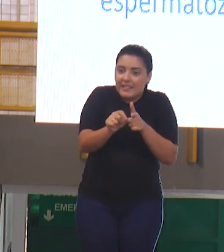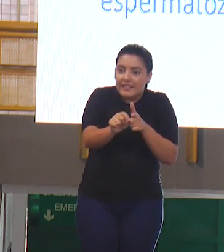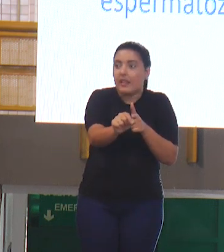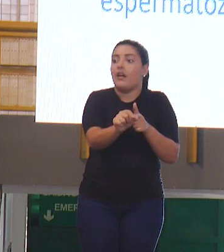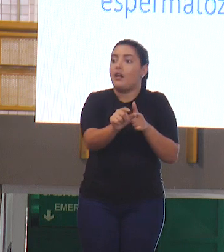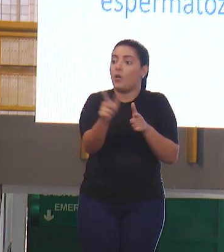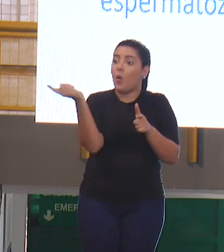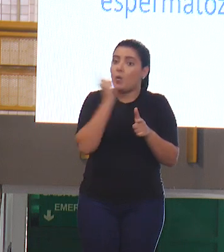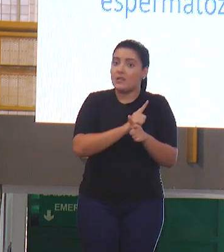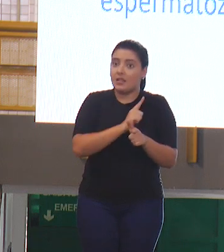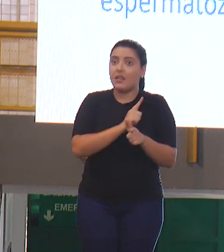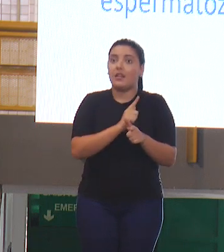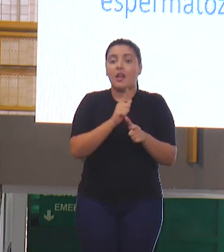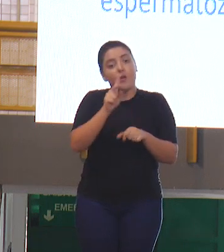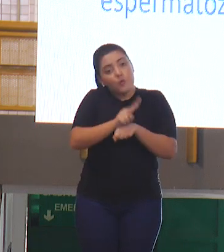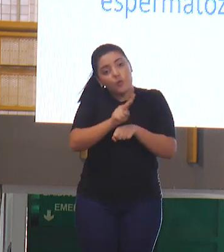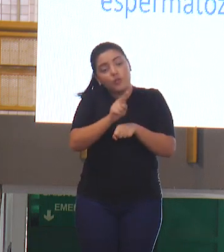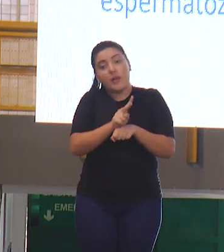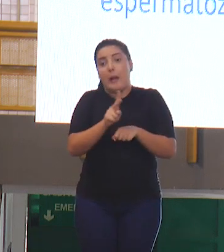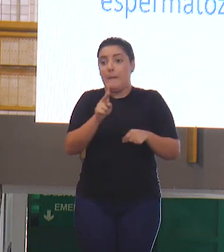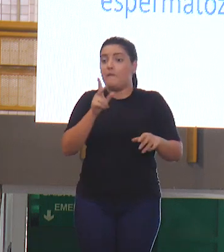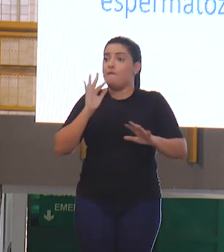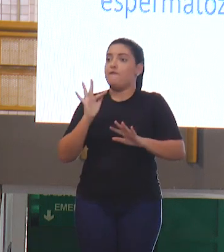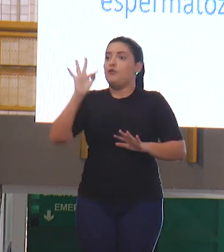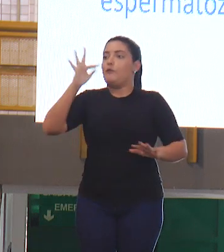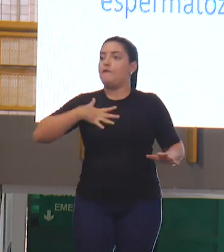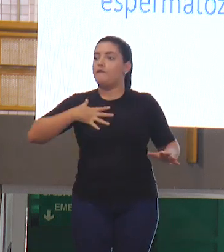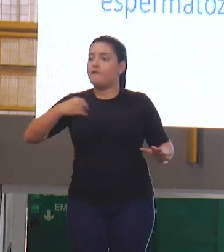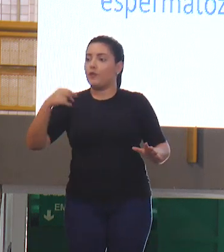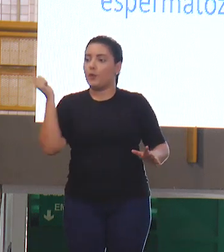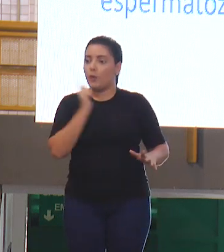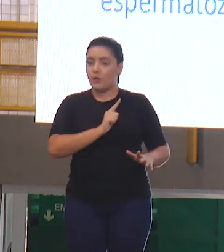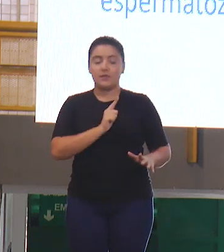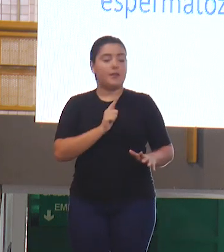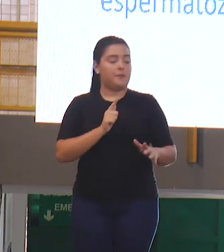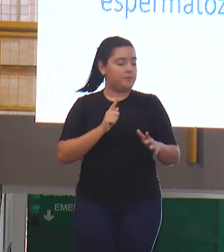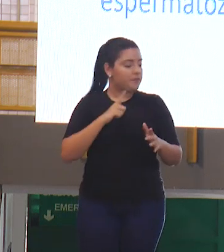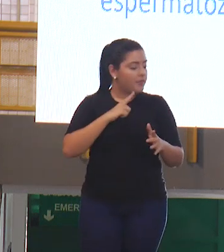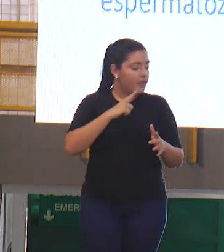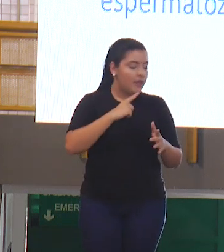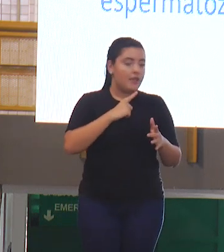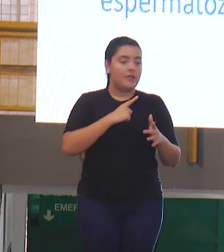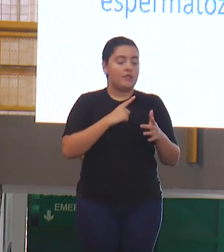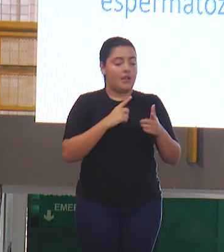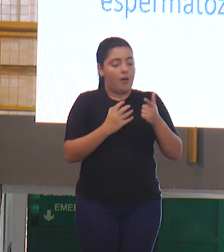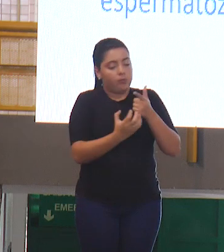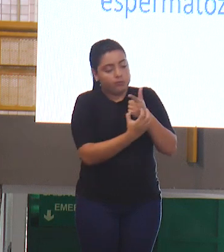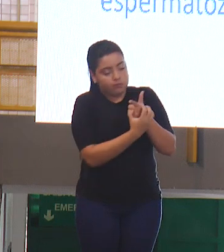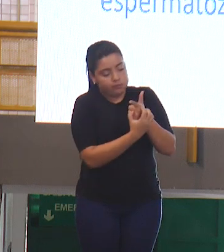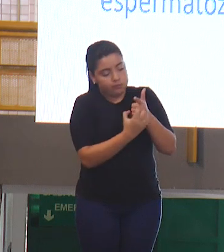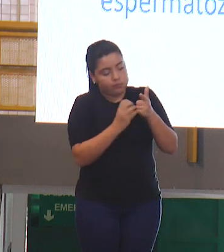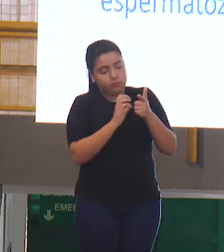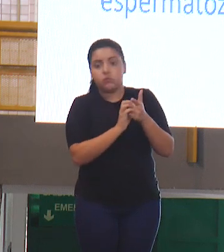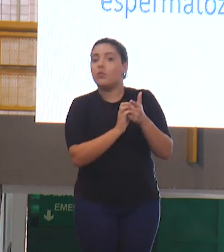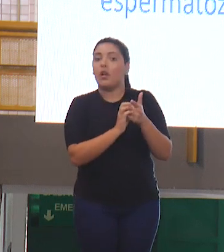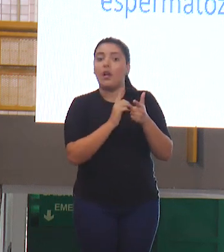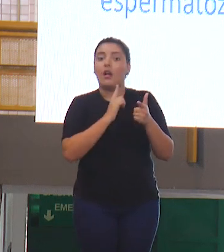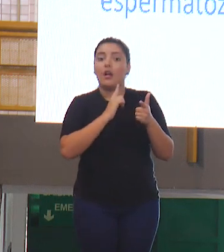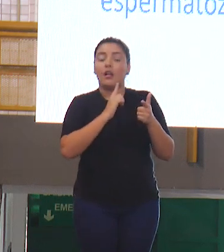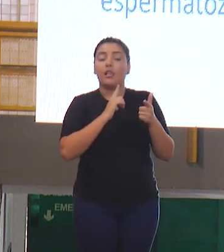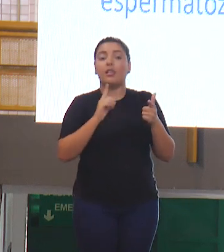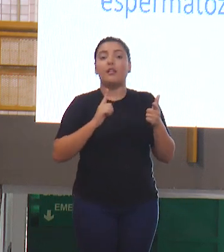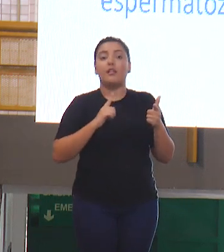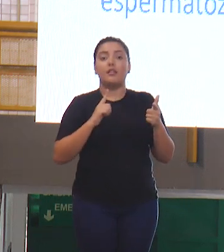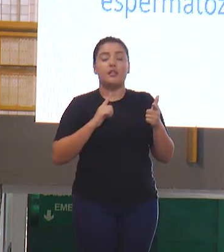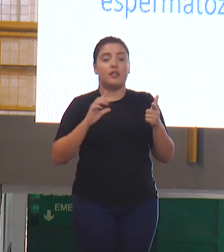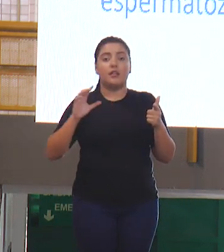espermatogênese. Tá certo? Os testículos é uma glândula mista ou